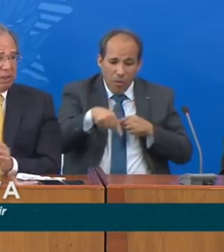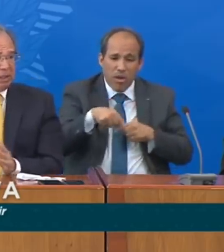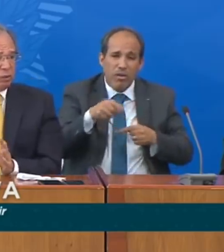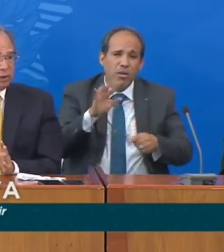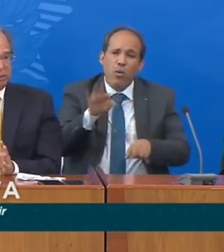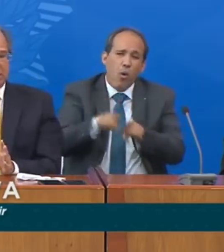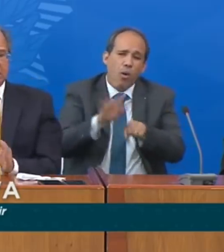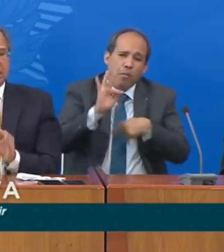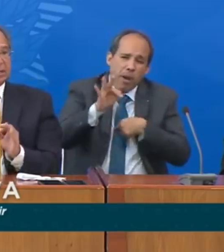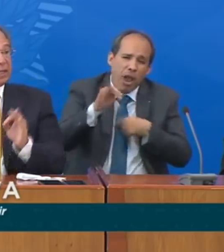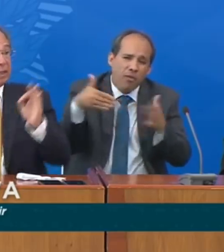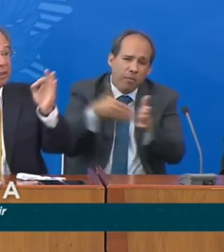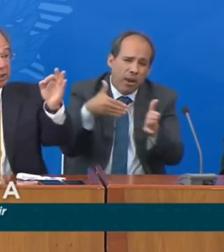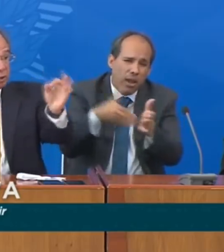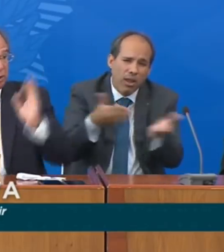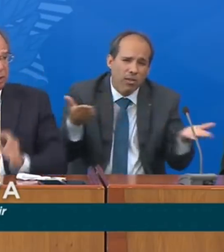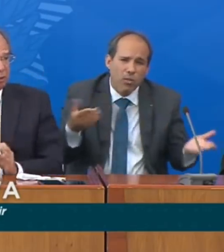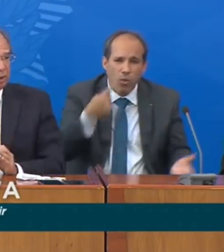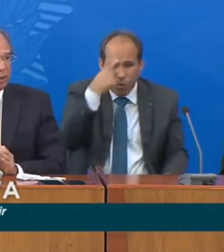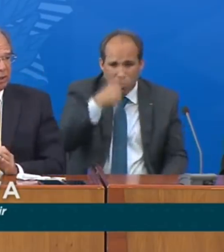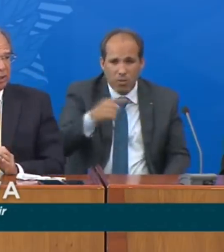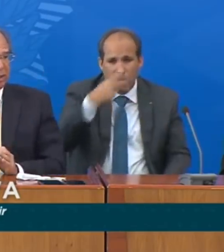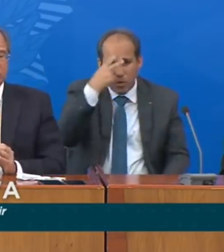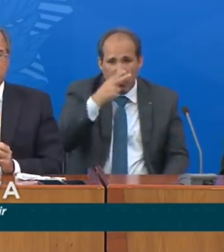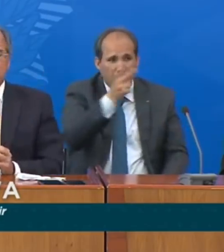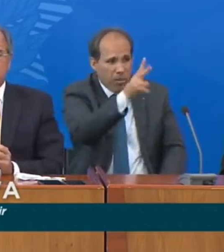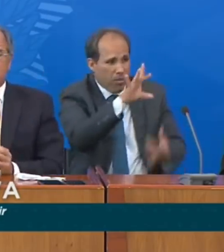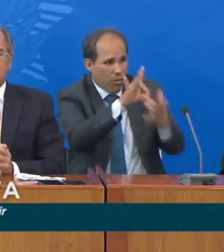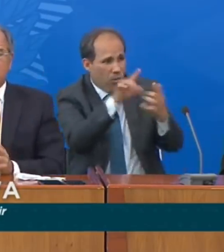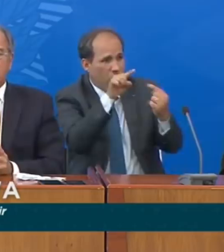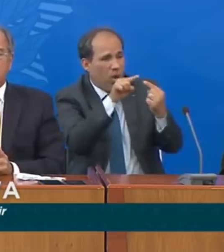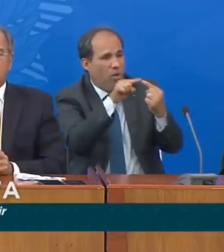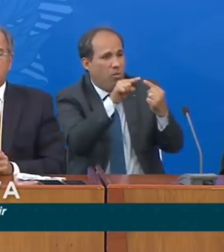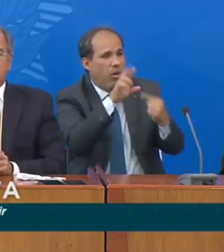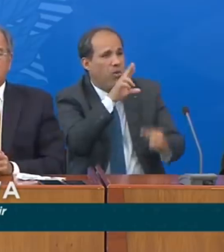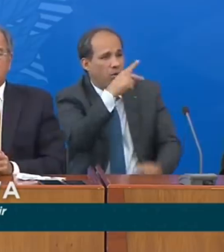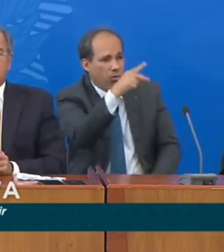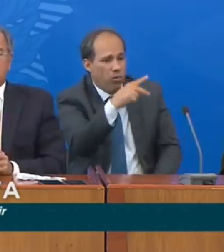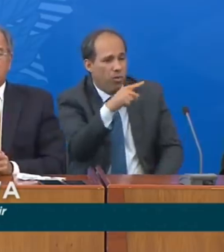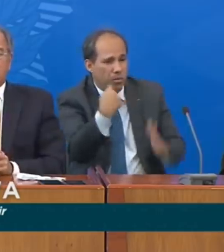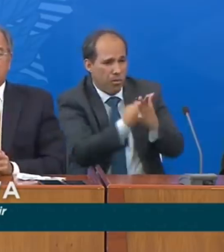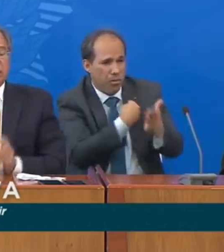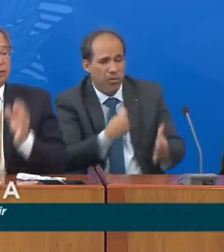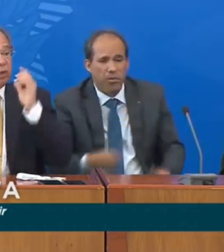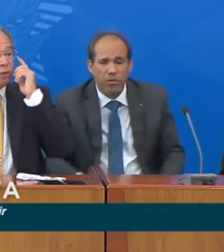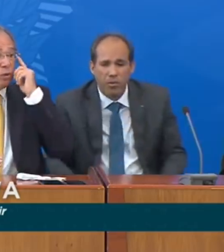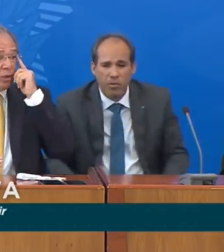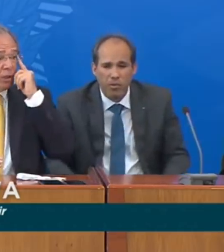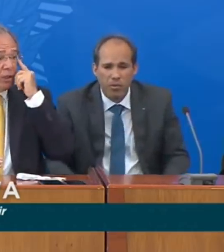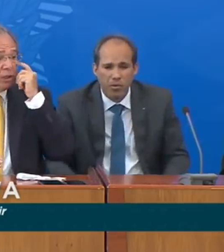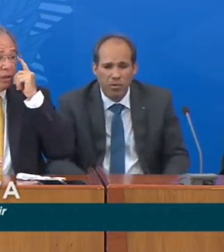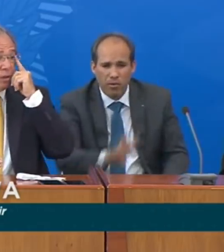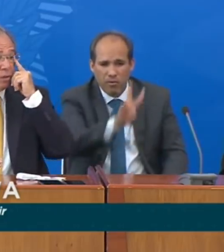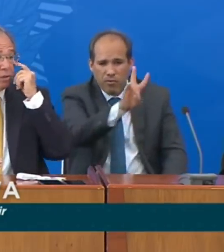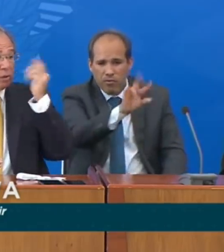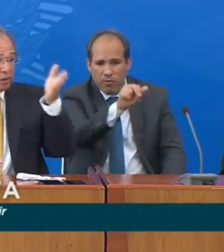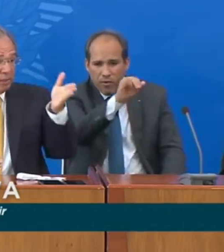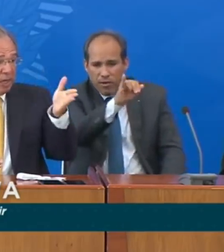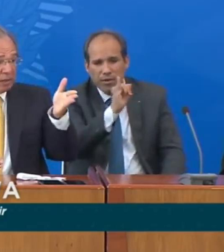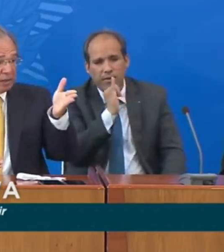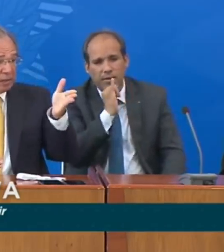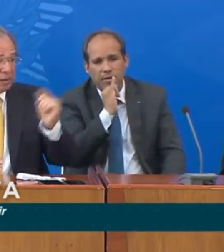1 semana, 2 semanas, que é exatamente a sua pergunta. Que é o seguinte, bom, vocês vão reduzir